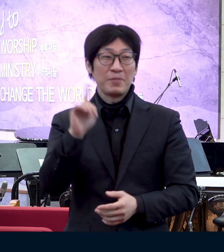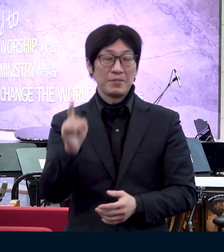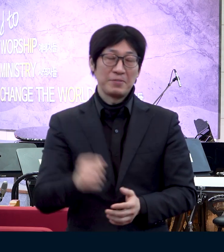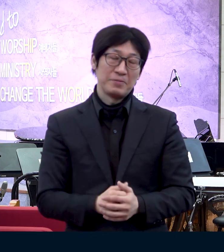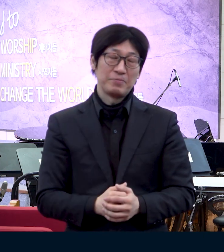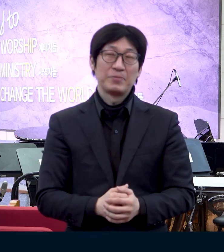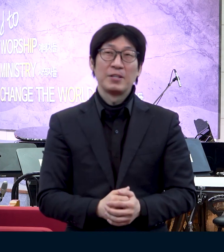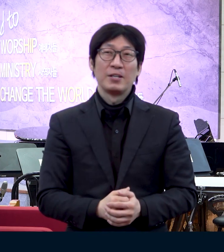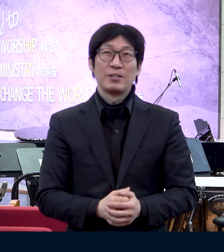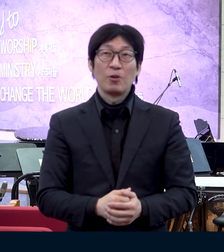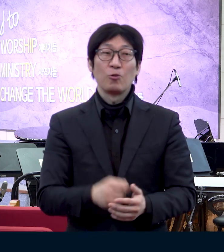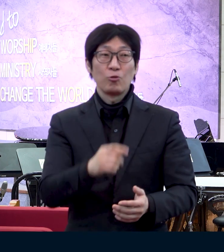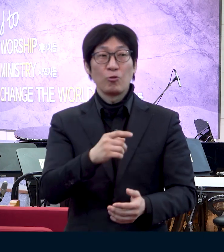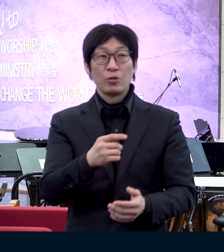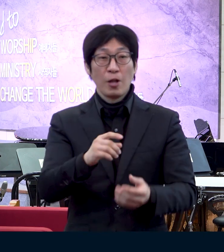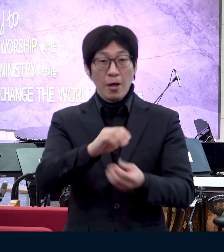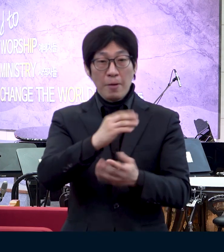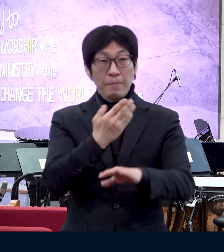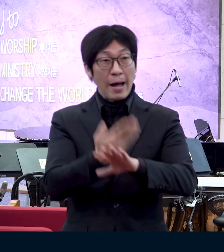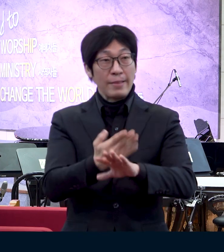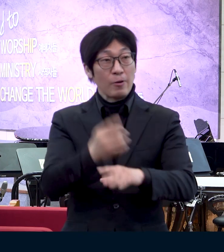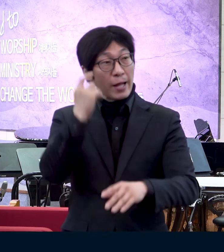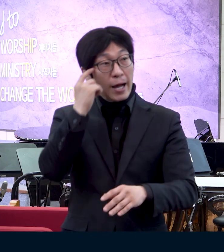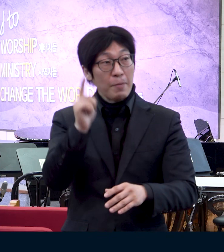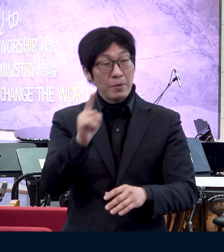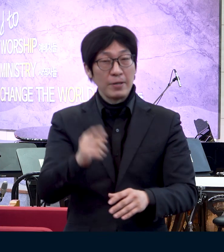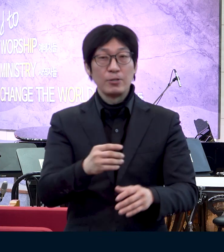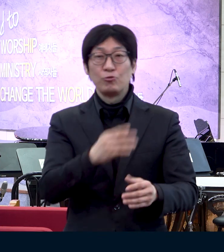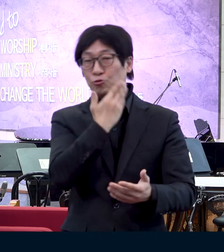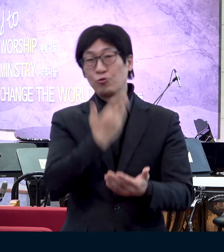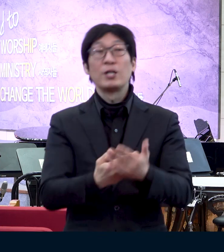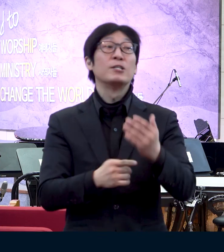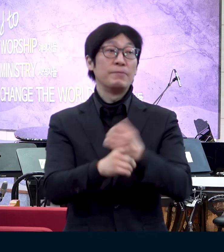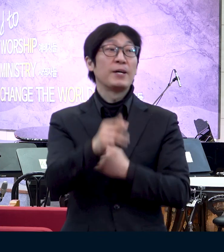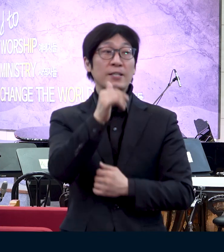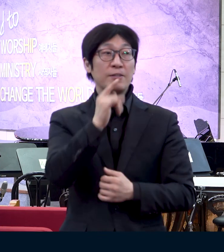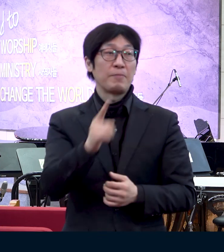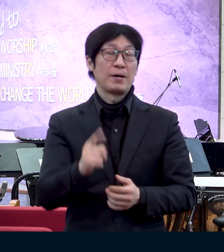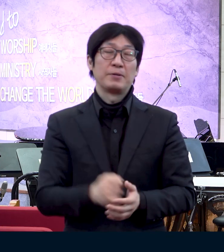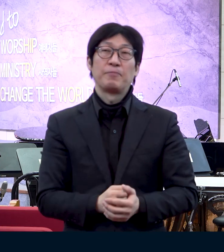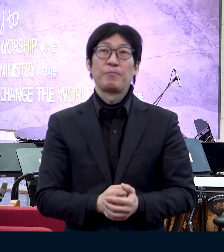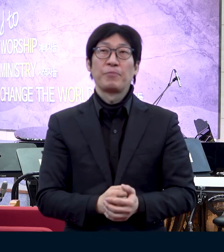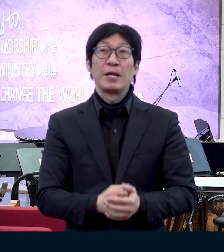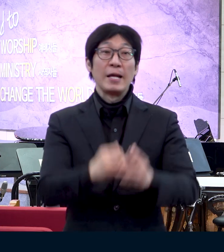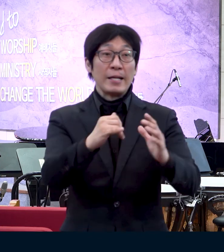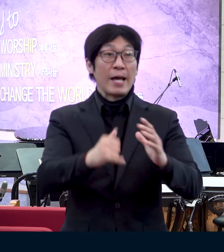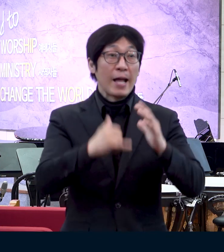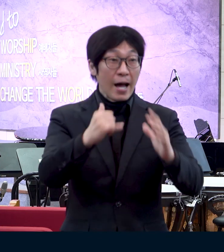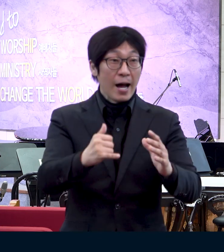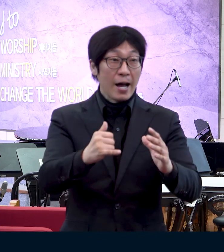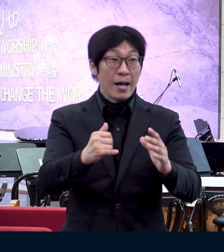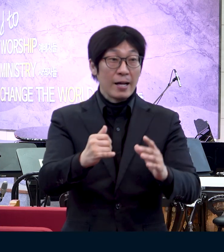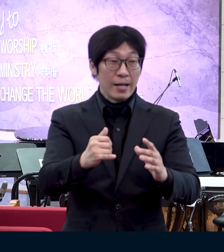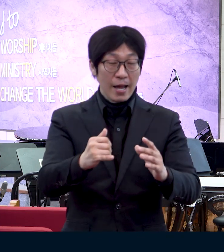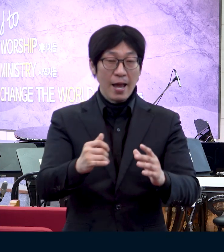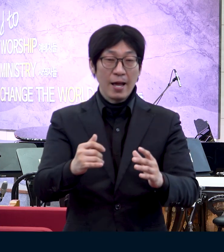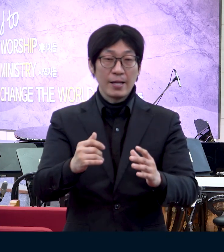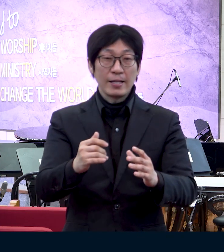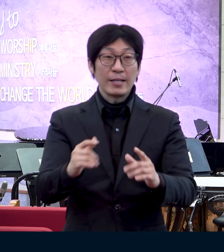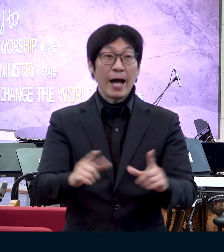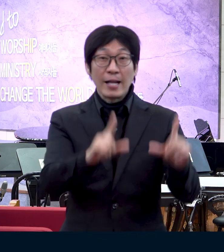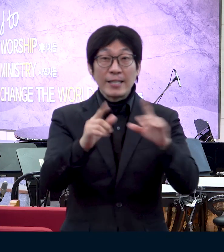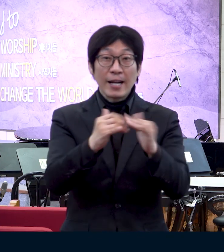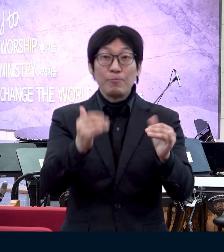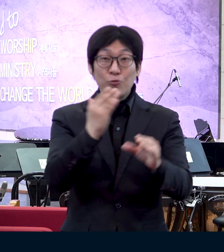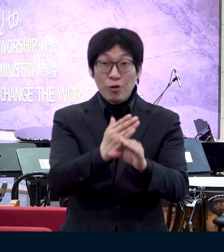조크가 아니라 굉장히 중요한 메시지를 말하고 있습니다. 예, 그렇습니다. 이 세상에 아버지가 없는 사람은 아무도